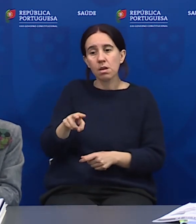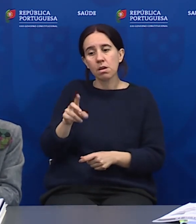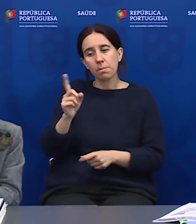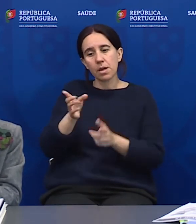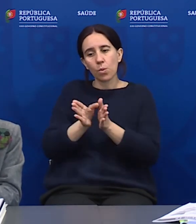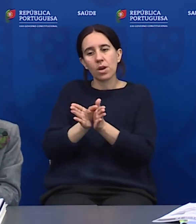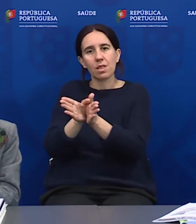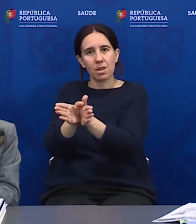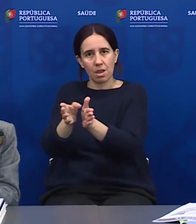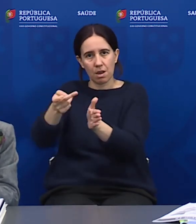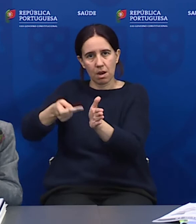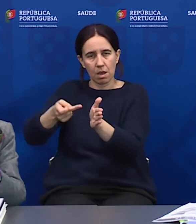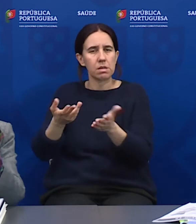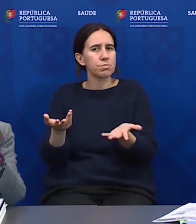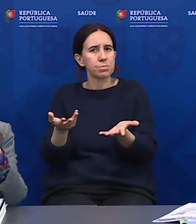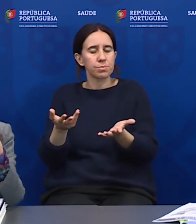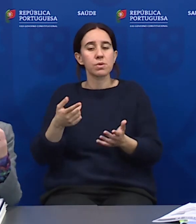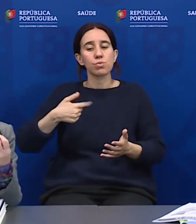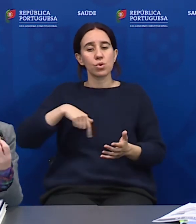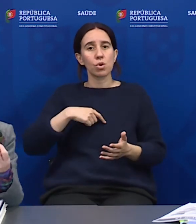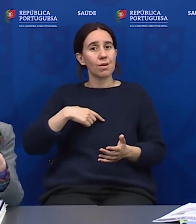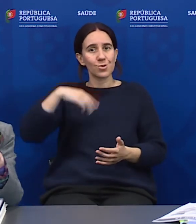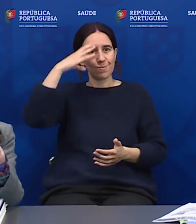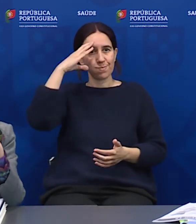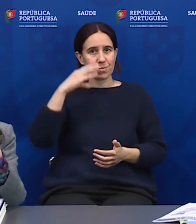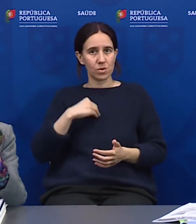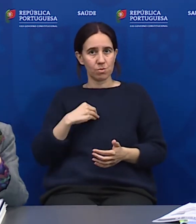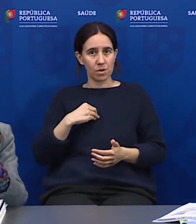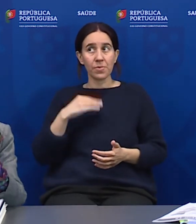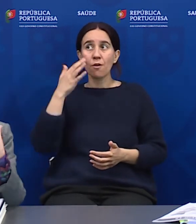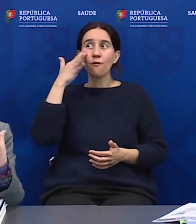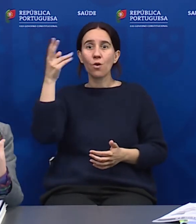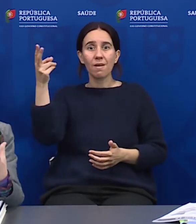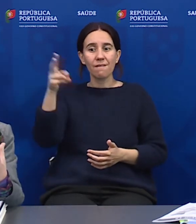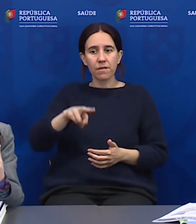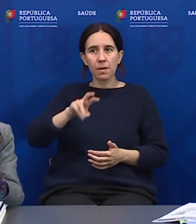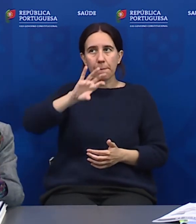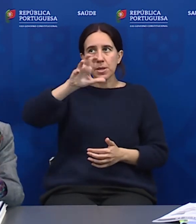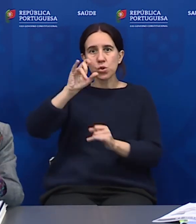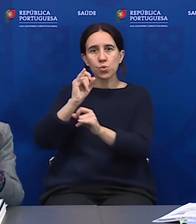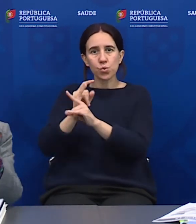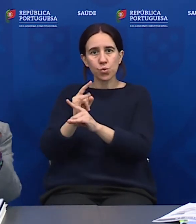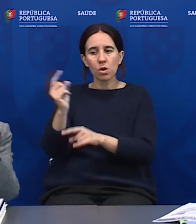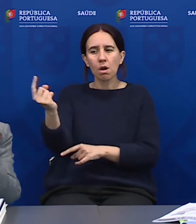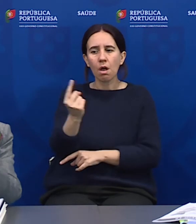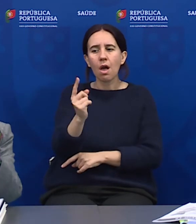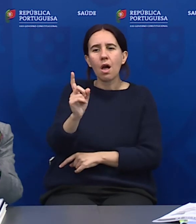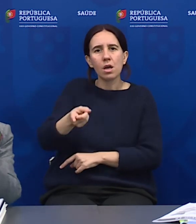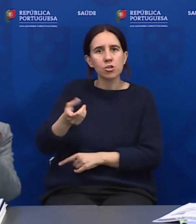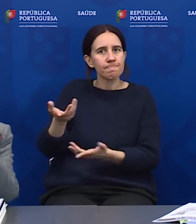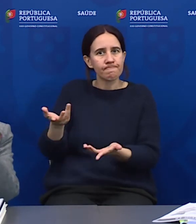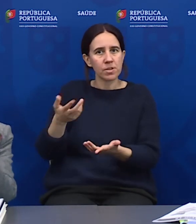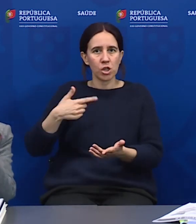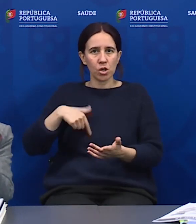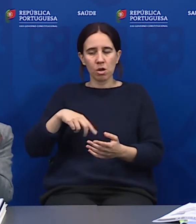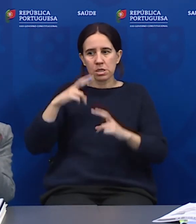em quarentena. E isto para quê? Porque nós não sabemos quem vem de fora, de outro país, e não temos capacidade